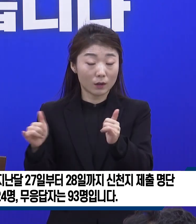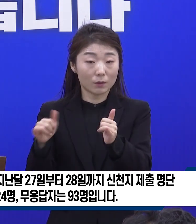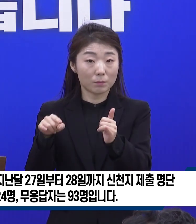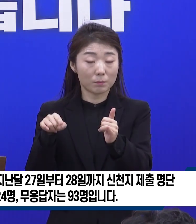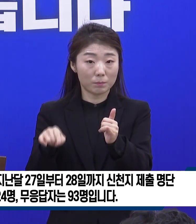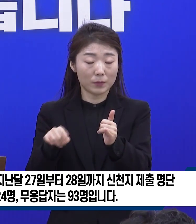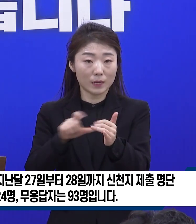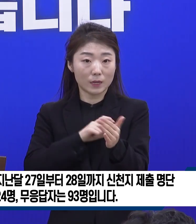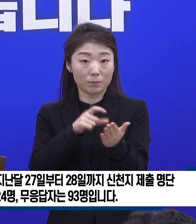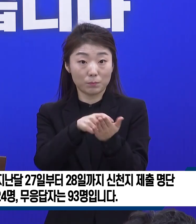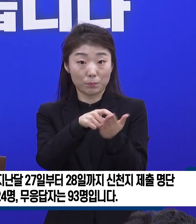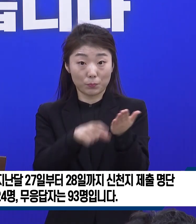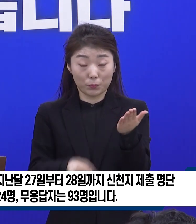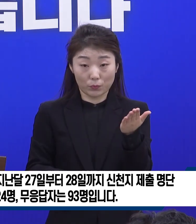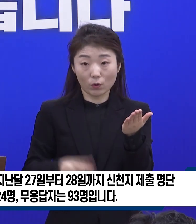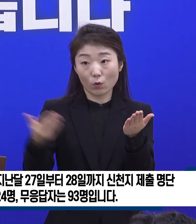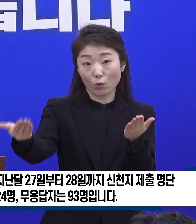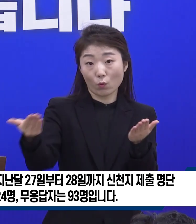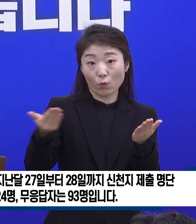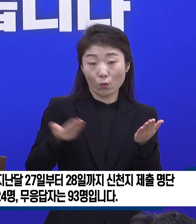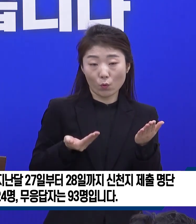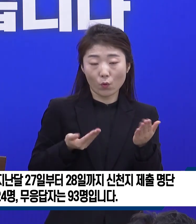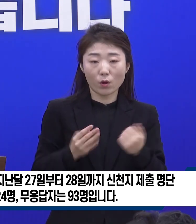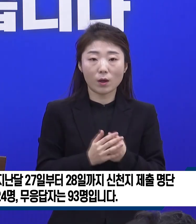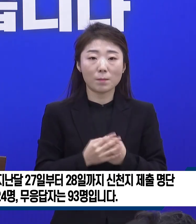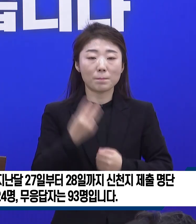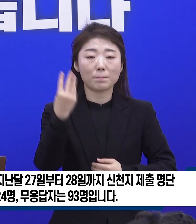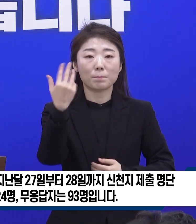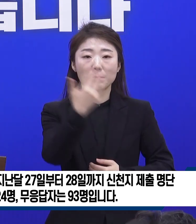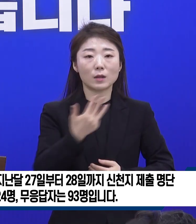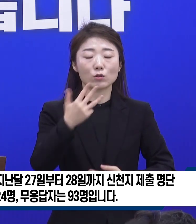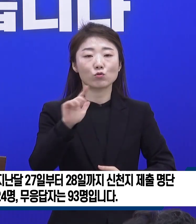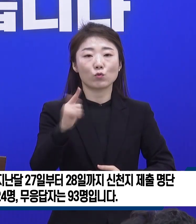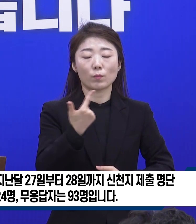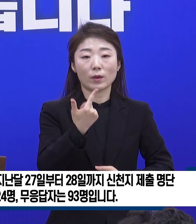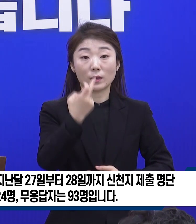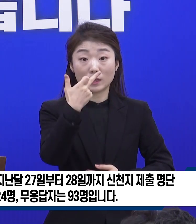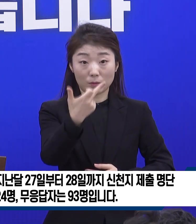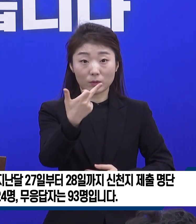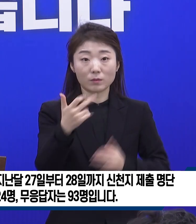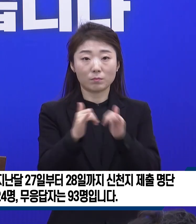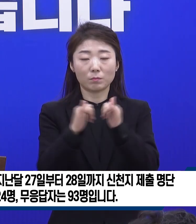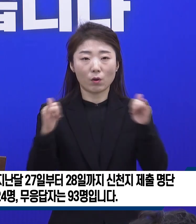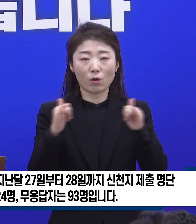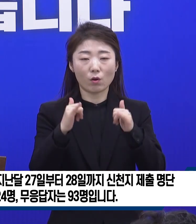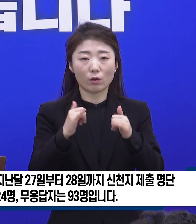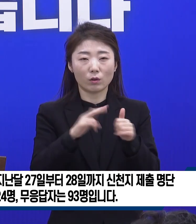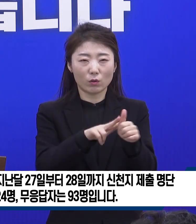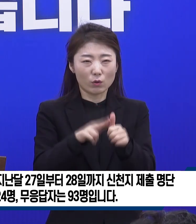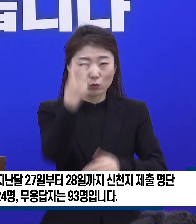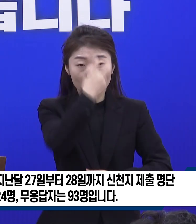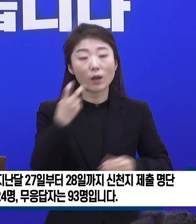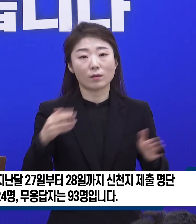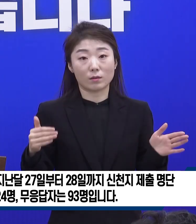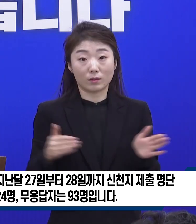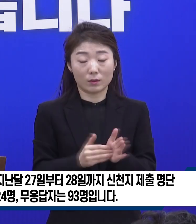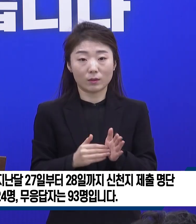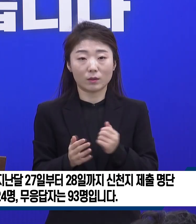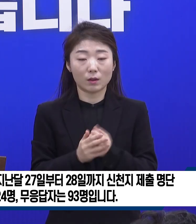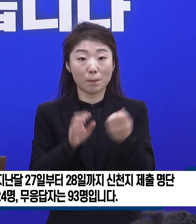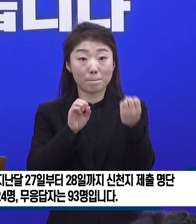교단에서 제출한 명단 8,617명에 대한 전수조사가 완료되었습니다. 응답자는